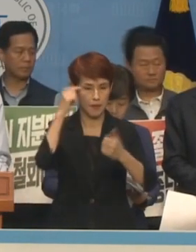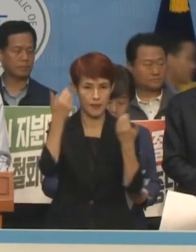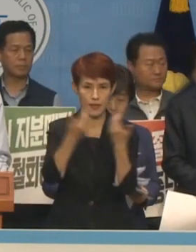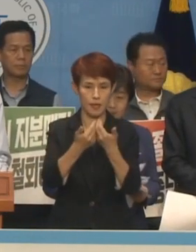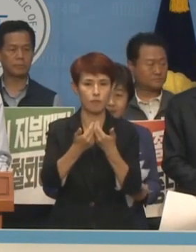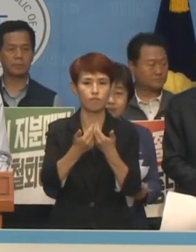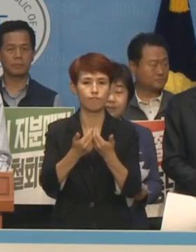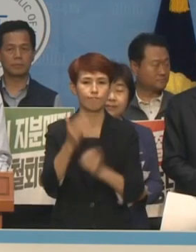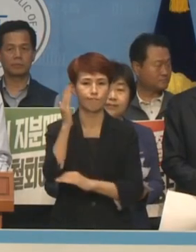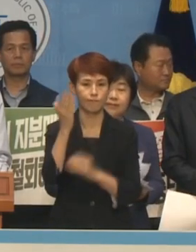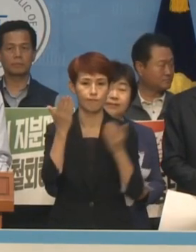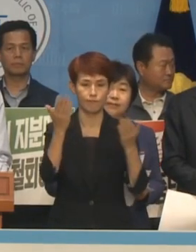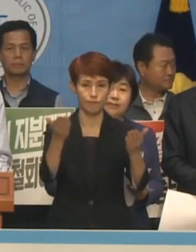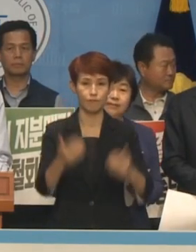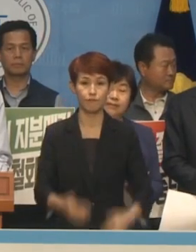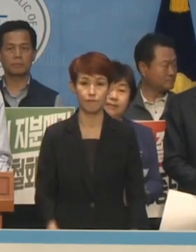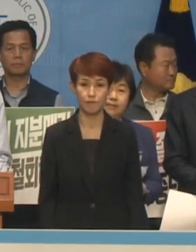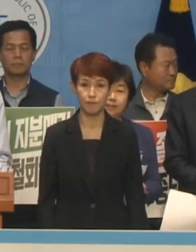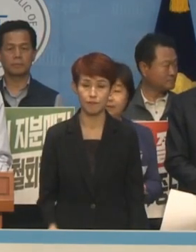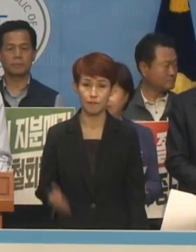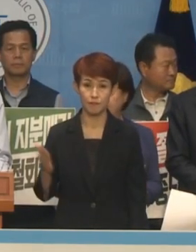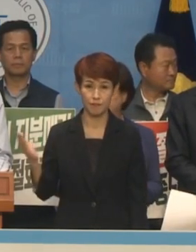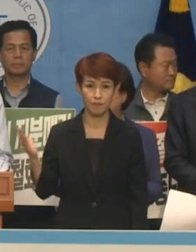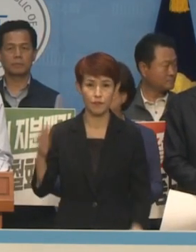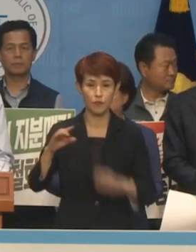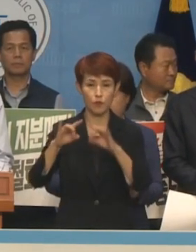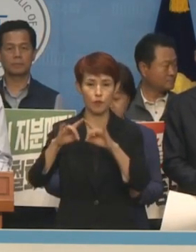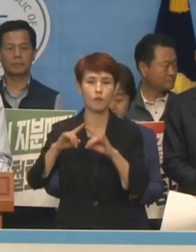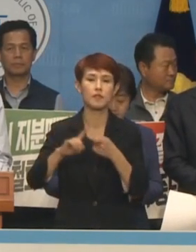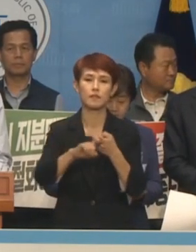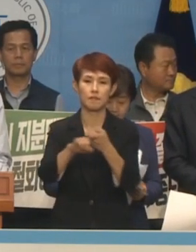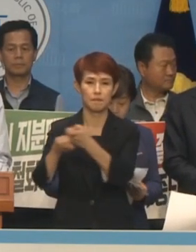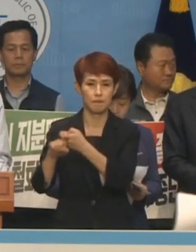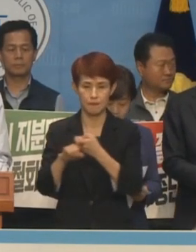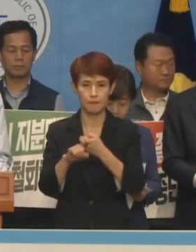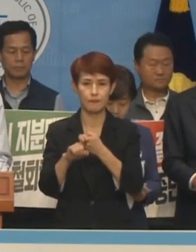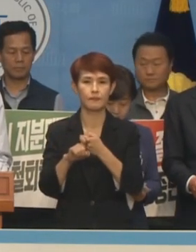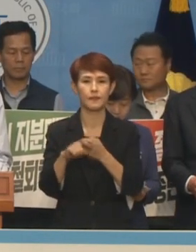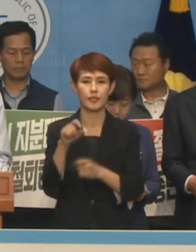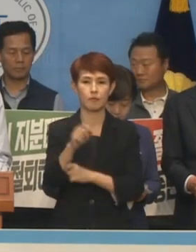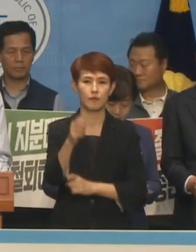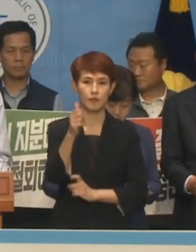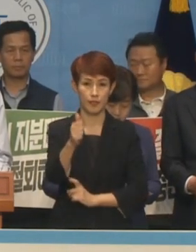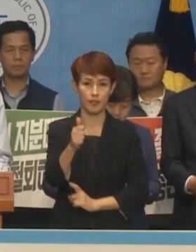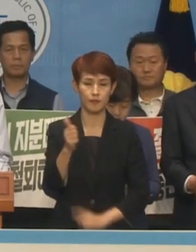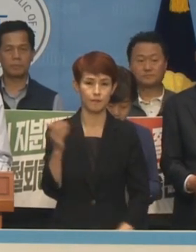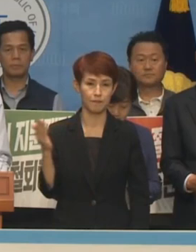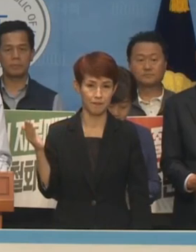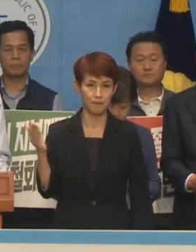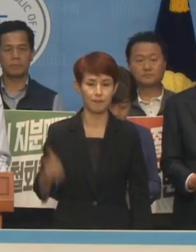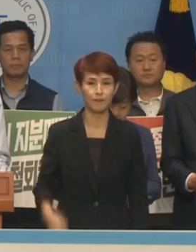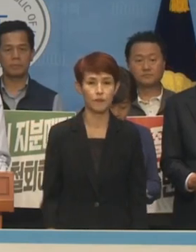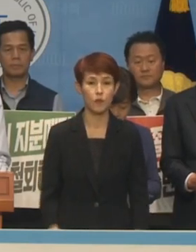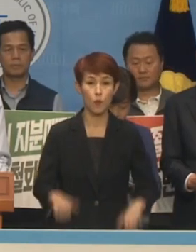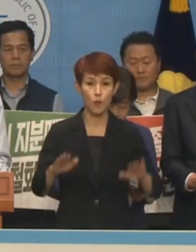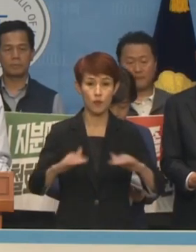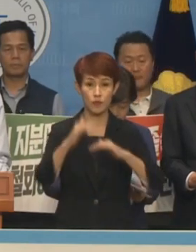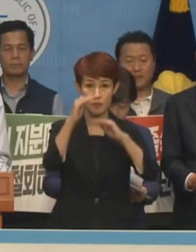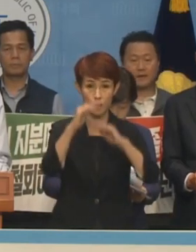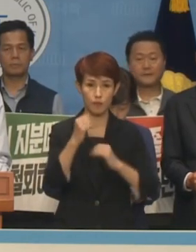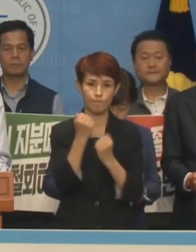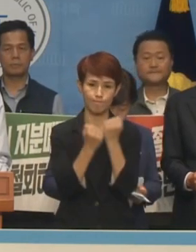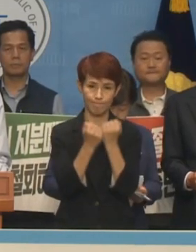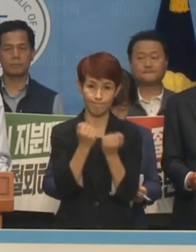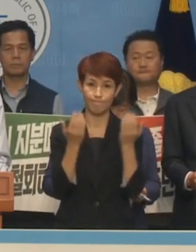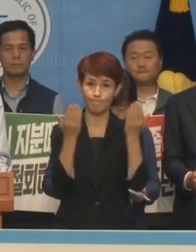시작하겠습니다. 진행을 맡은 저는 전국전력산업노동조합 연맹 사무처장 남태섭입니다. 오늘 기자회견의 취지를